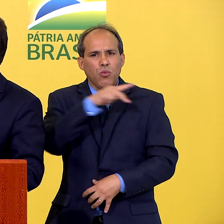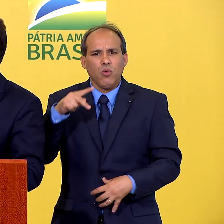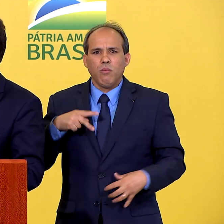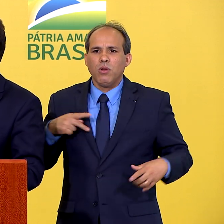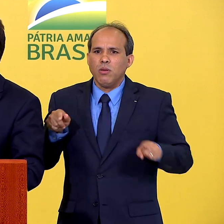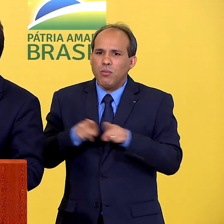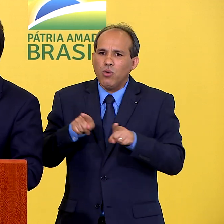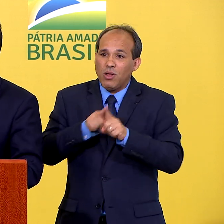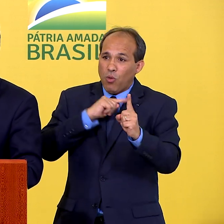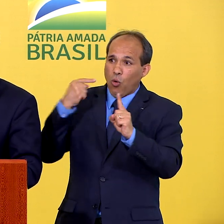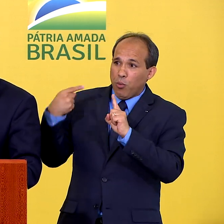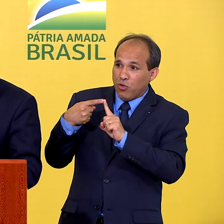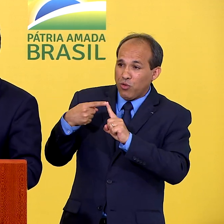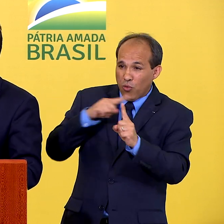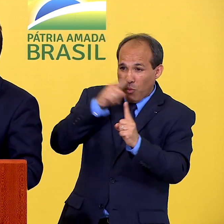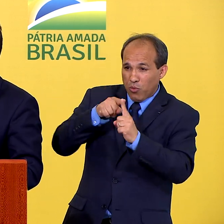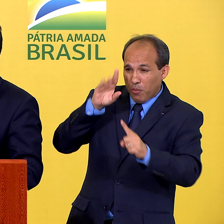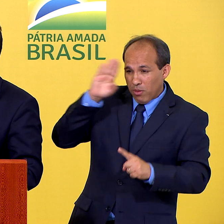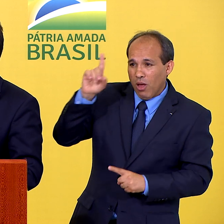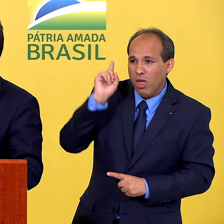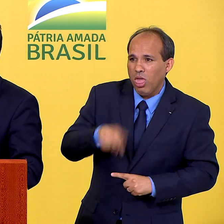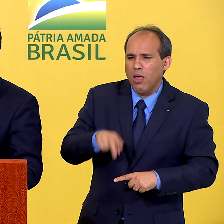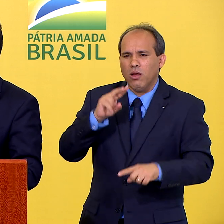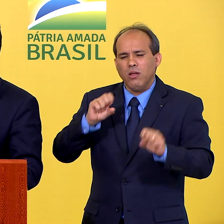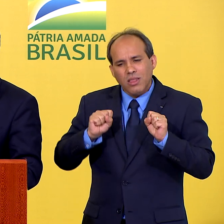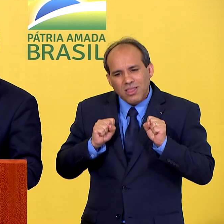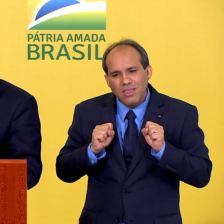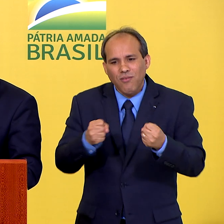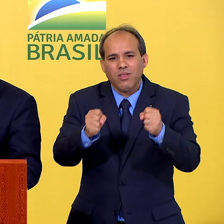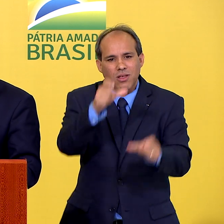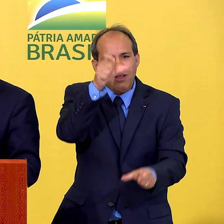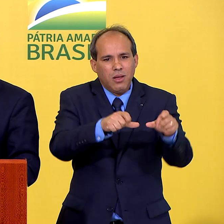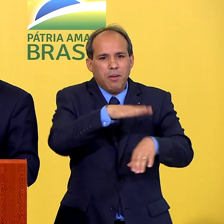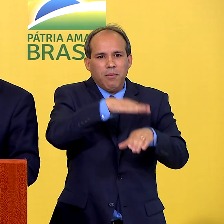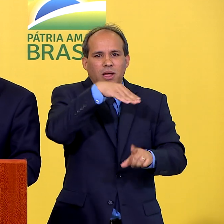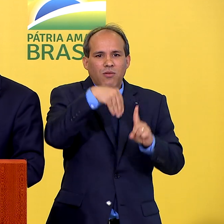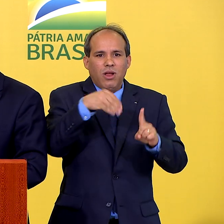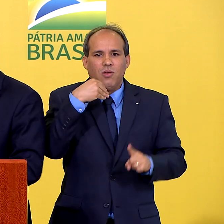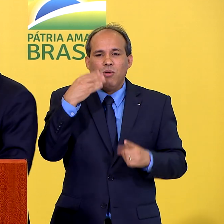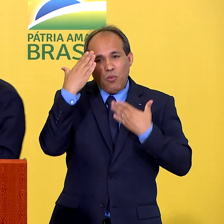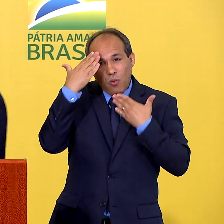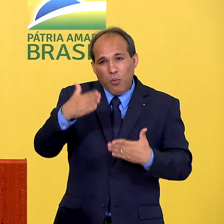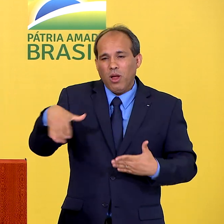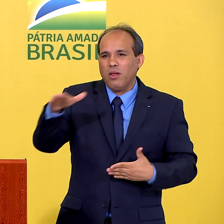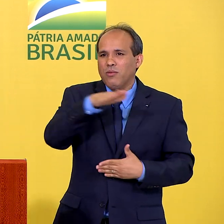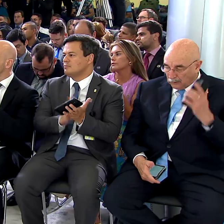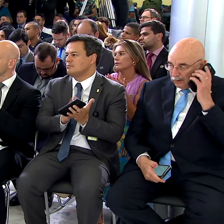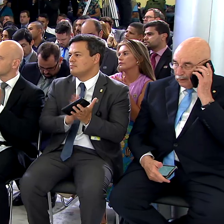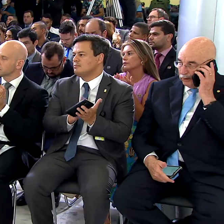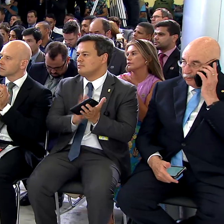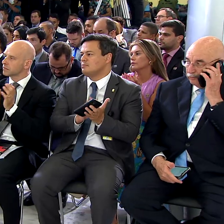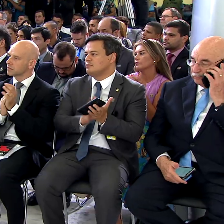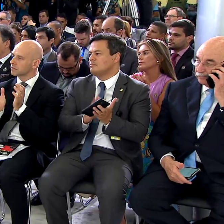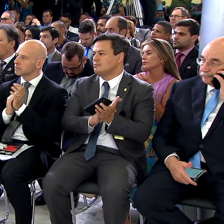cumprirmos nossa missão primordial, que é defender os mais necessitados. Muito obrigado.